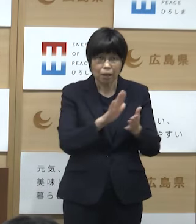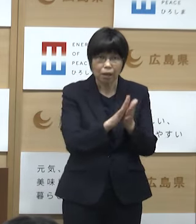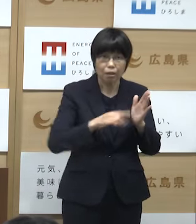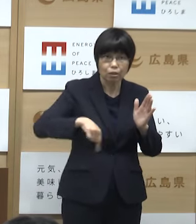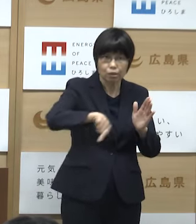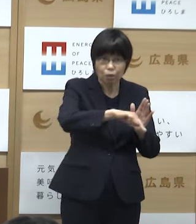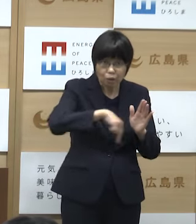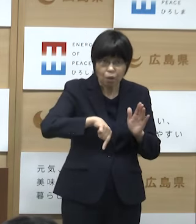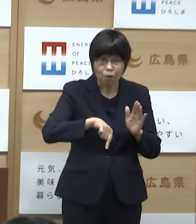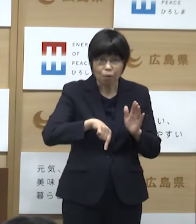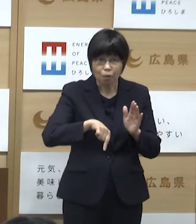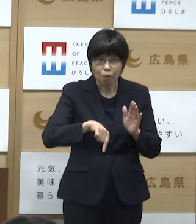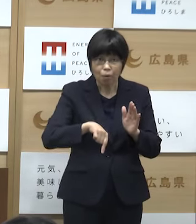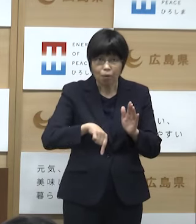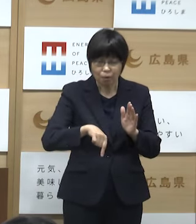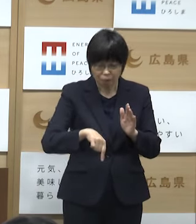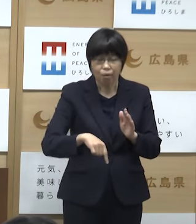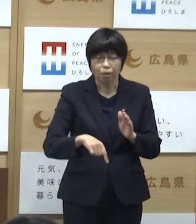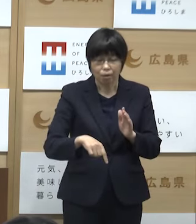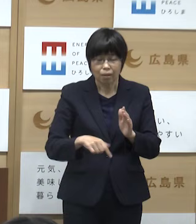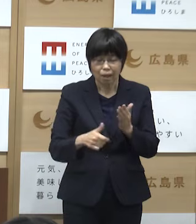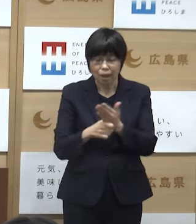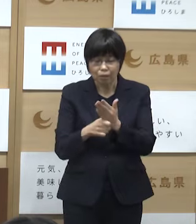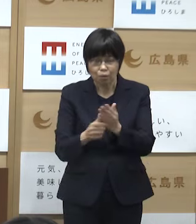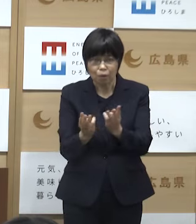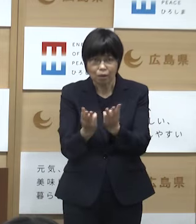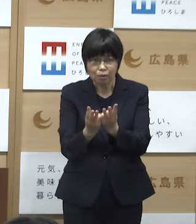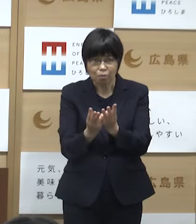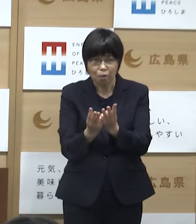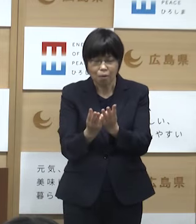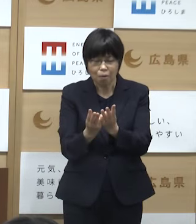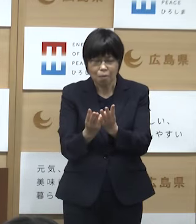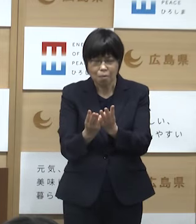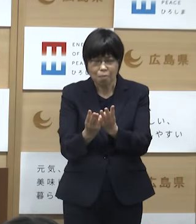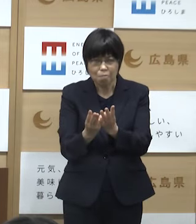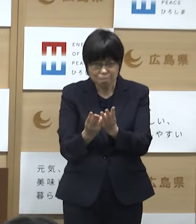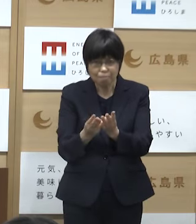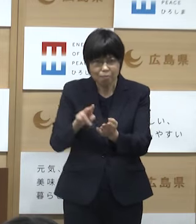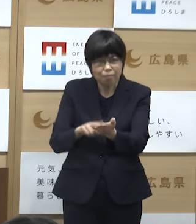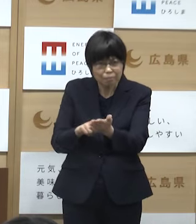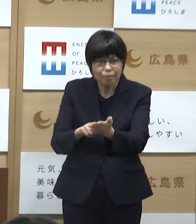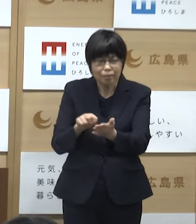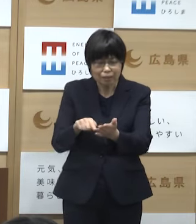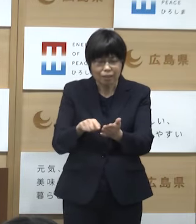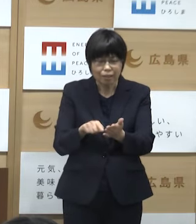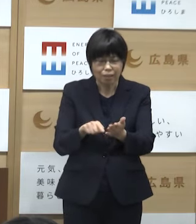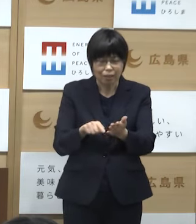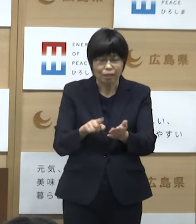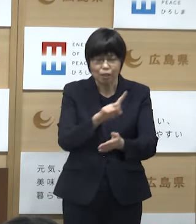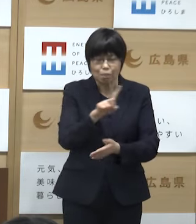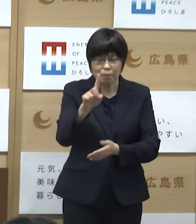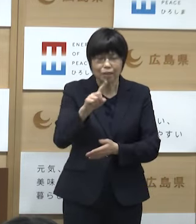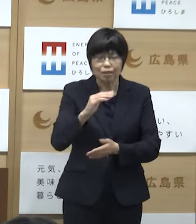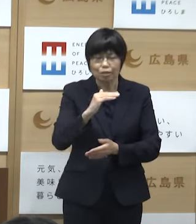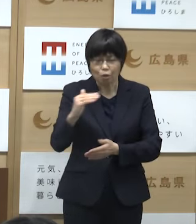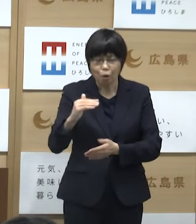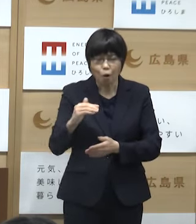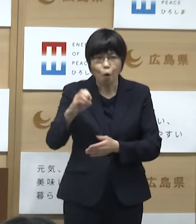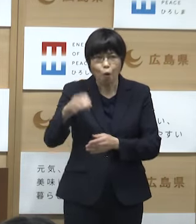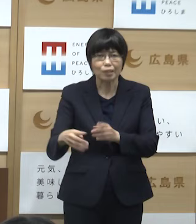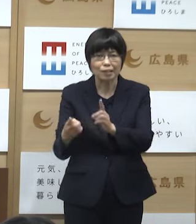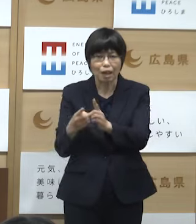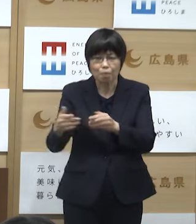ですね、駅の数も限られてますし、なんかそこだけピン押し合いから美濃原までとかですね、そこだけなん